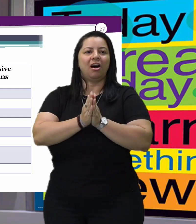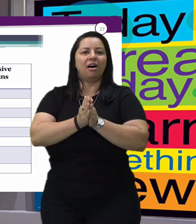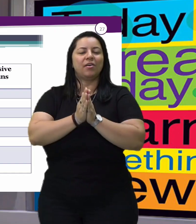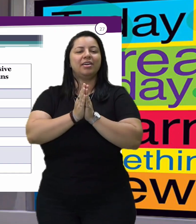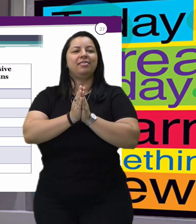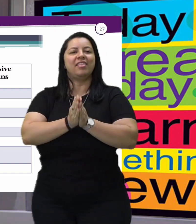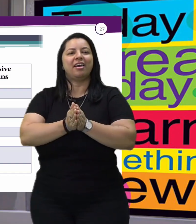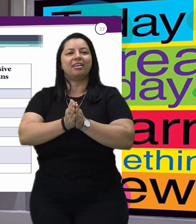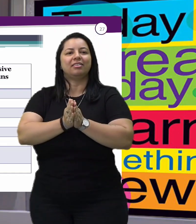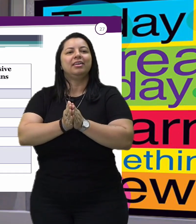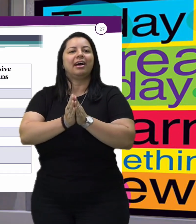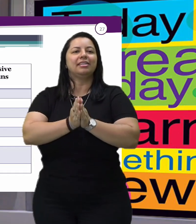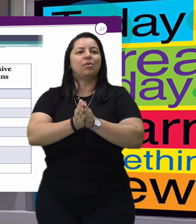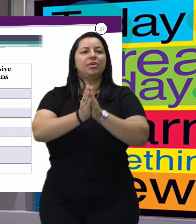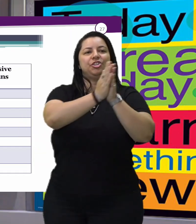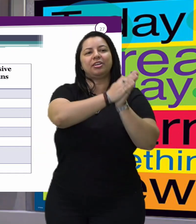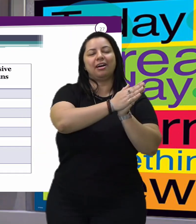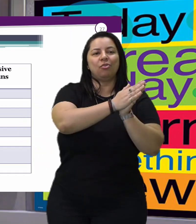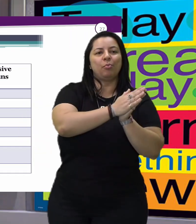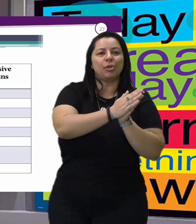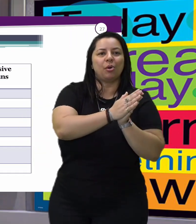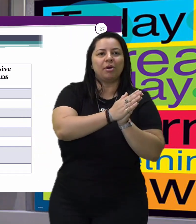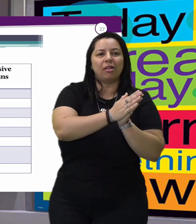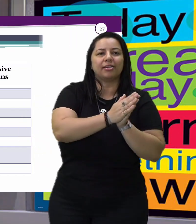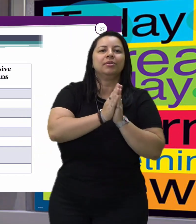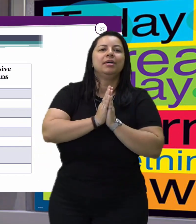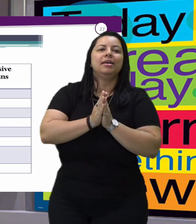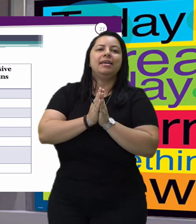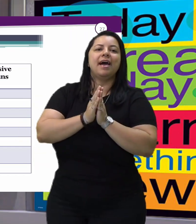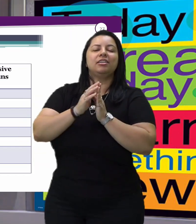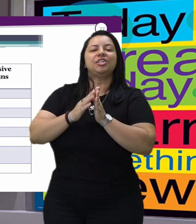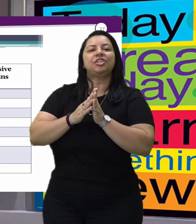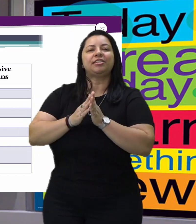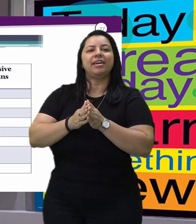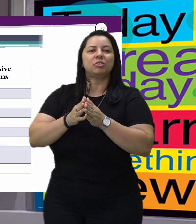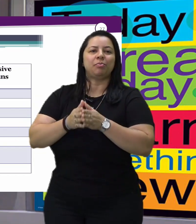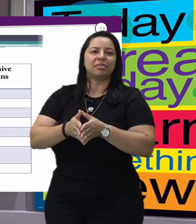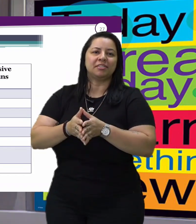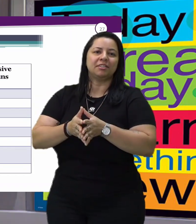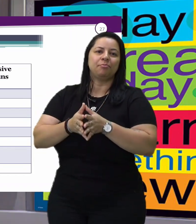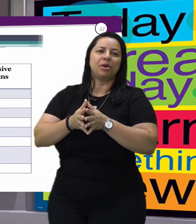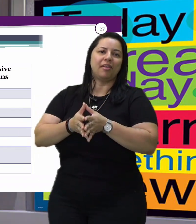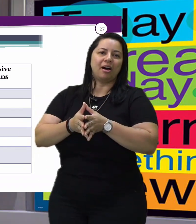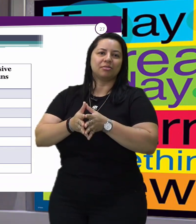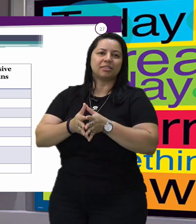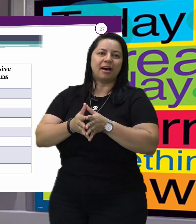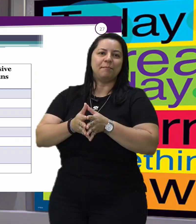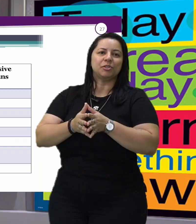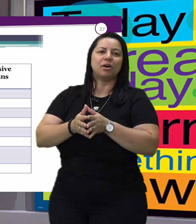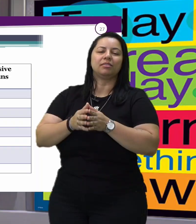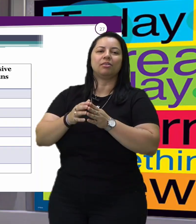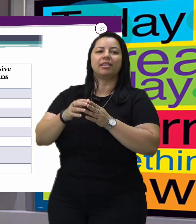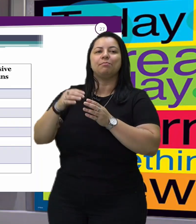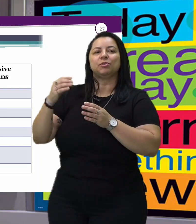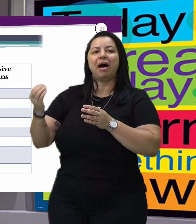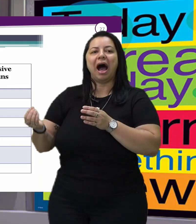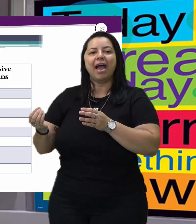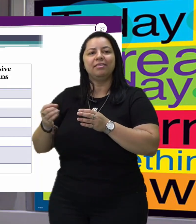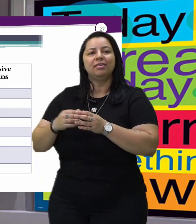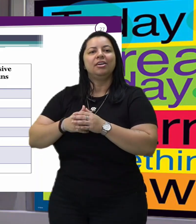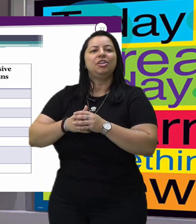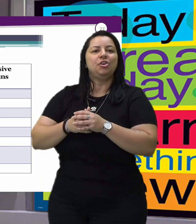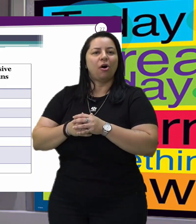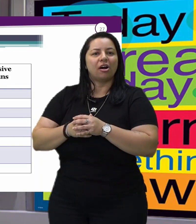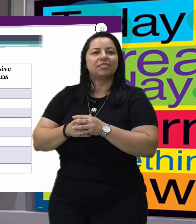its, our e their. Cada um indica um pronome ao lado. E aí a gente tem os possessive pronouns, tá, pessoal? Então temos